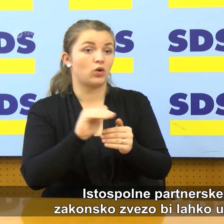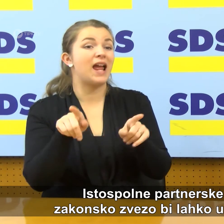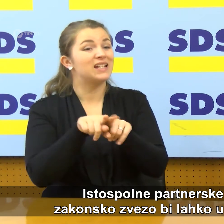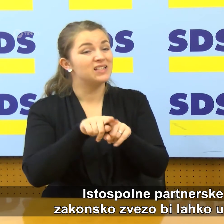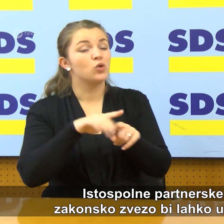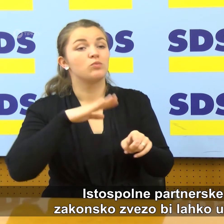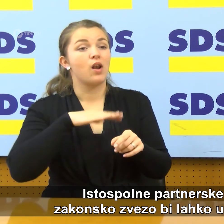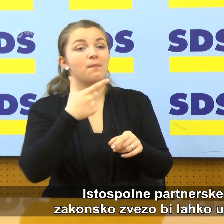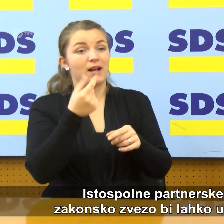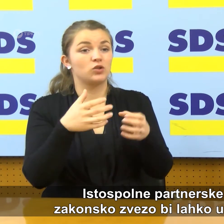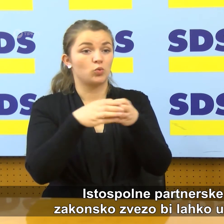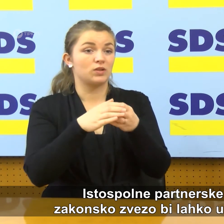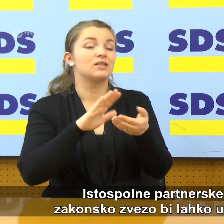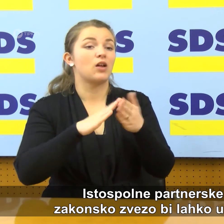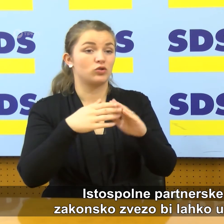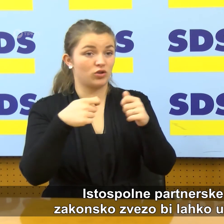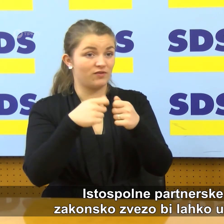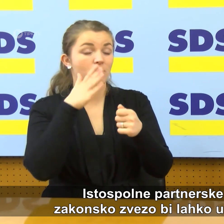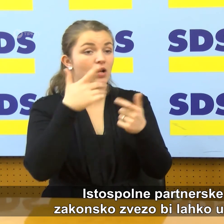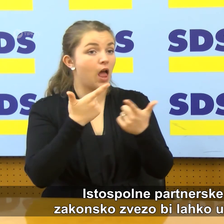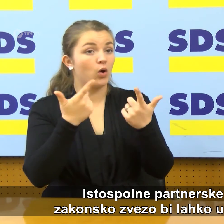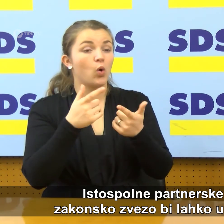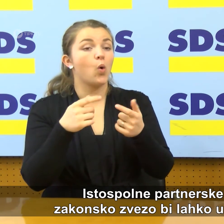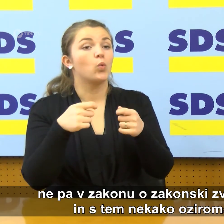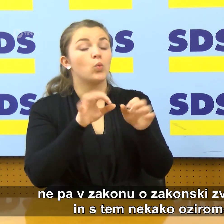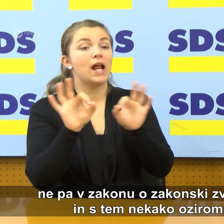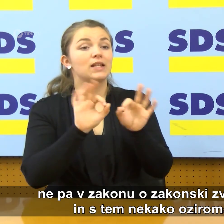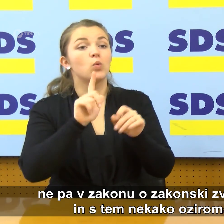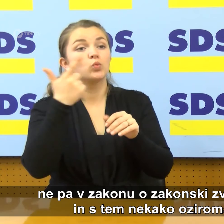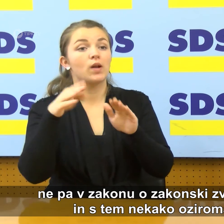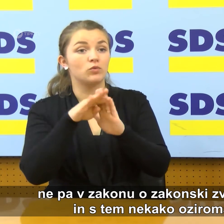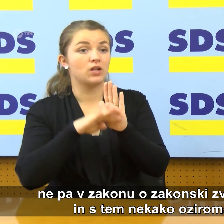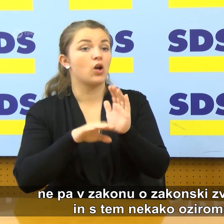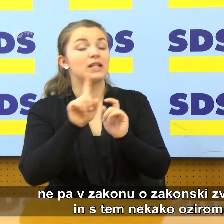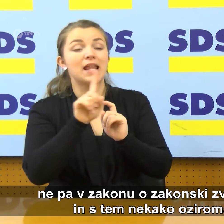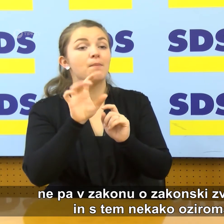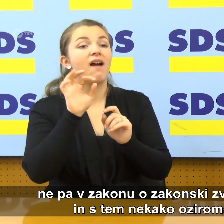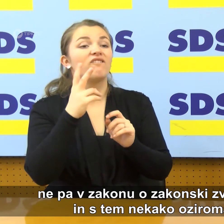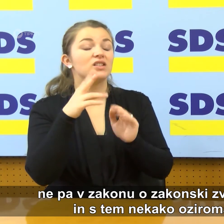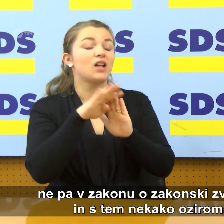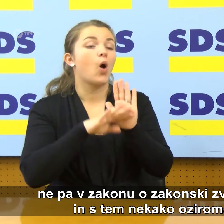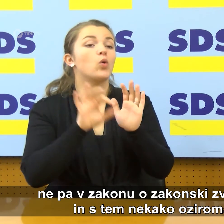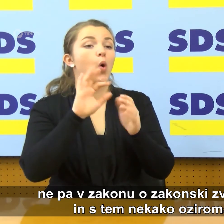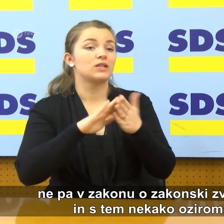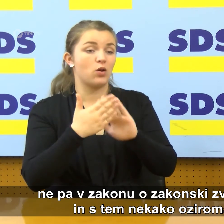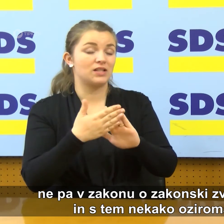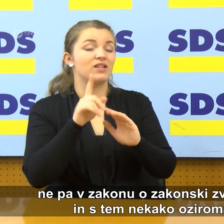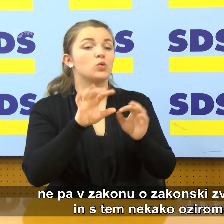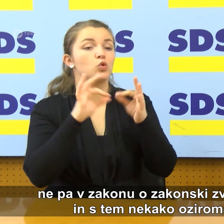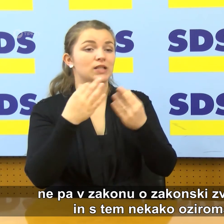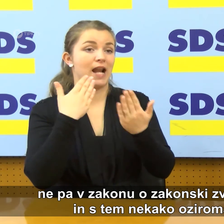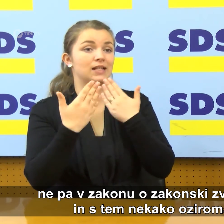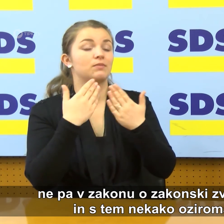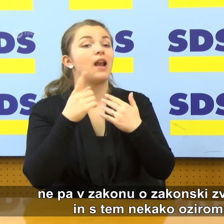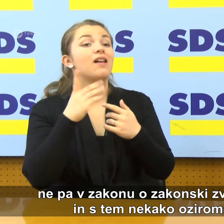zakonsko zvezo bi lahko uredili v drugem zakonu, ne pa v zakonu o zakonski zvezi in družinskih razmerjih in s tem nekako oziroma